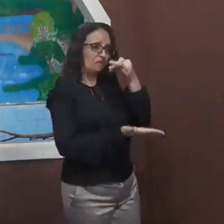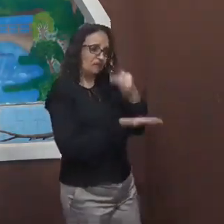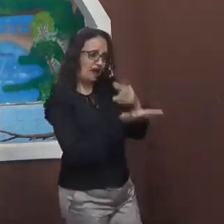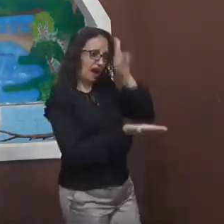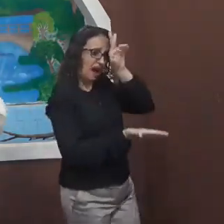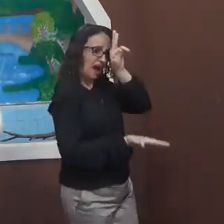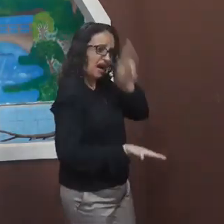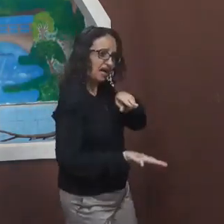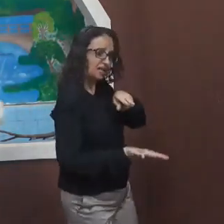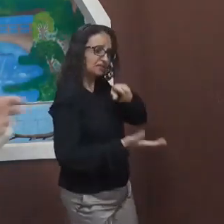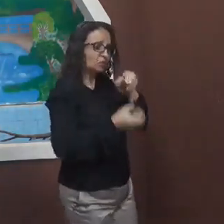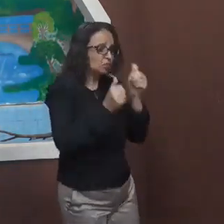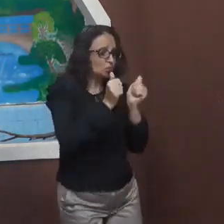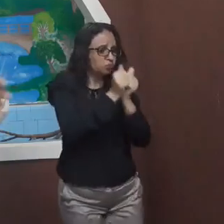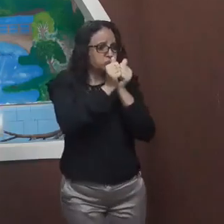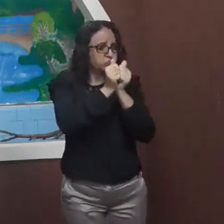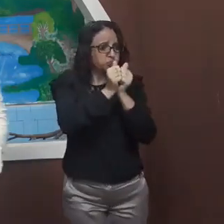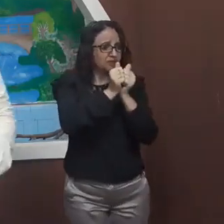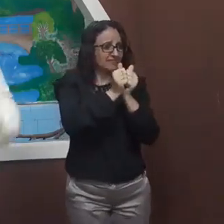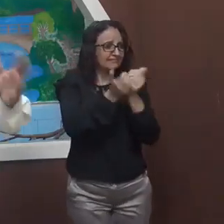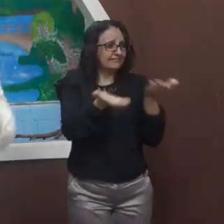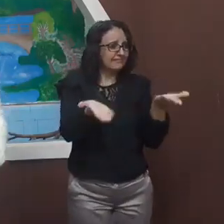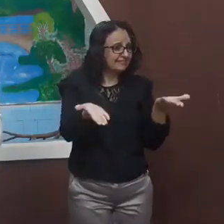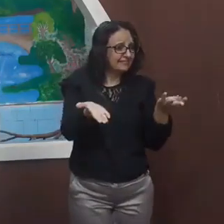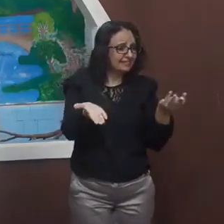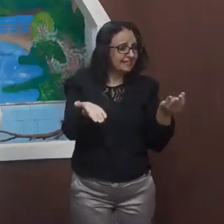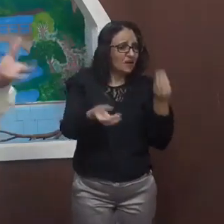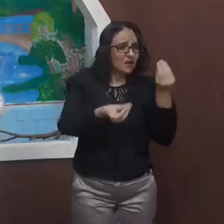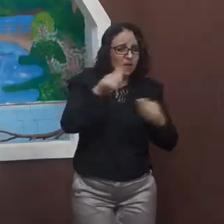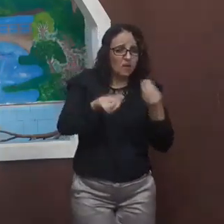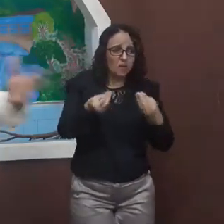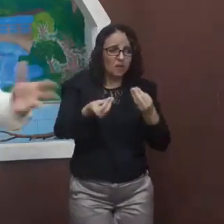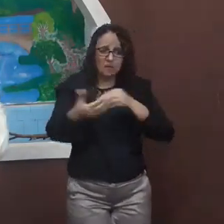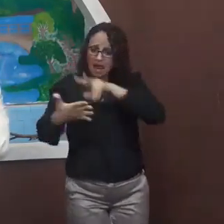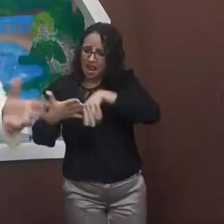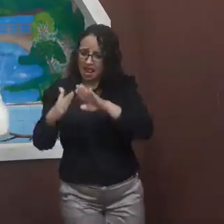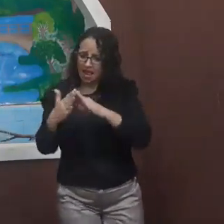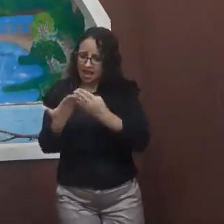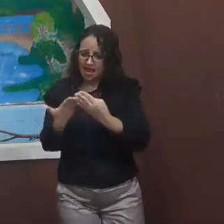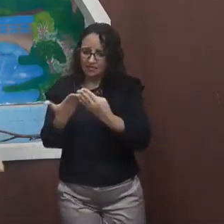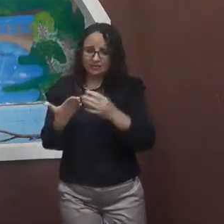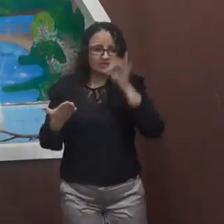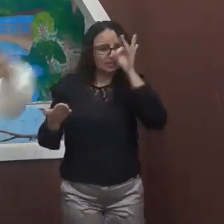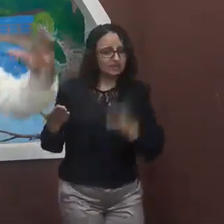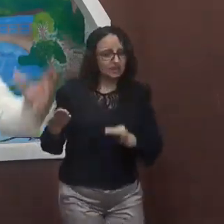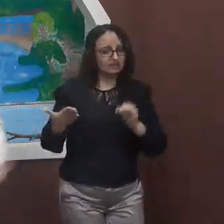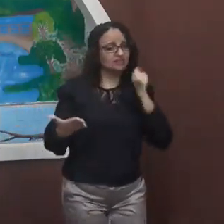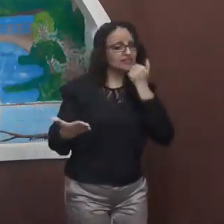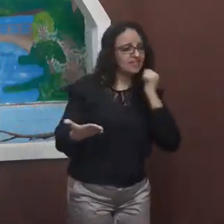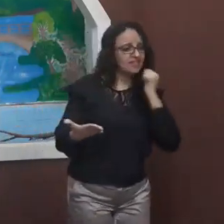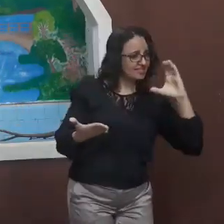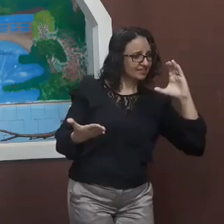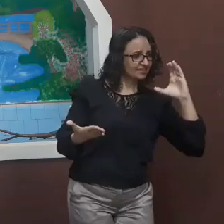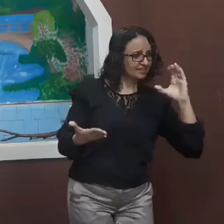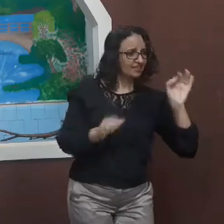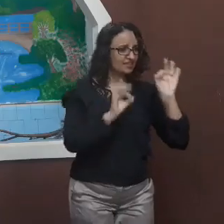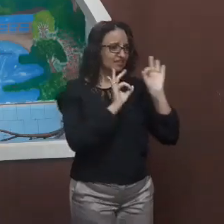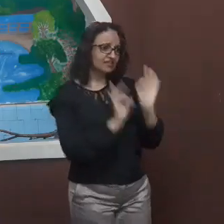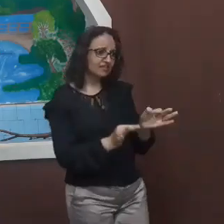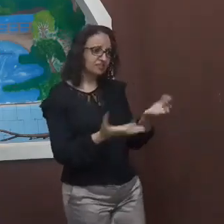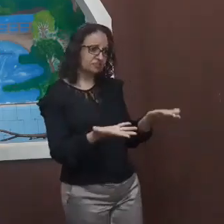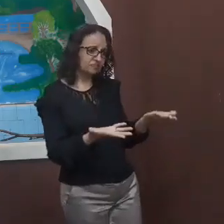falou: se fizer tal coisa certinho, vamos ler a Bíblia que ela manda, certinho, você vai estudar a ciência vai ler isso, a ciência até em certo ponto